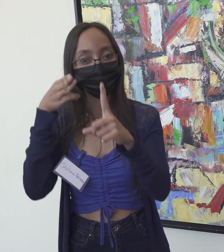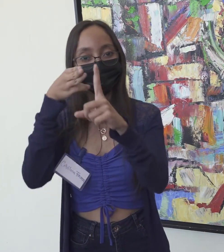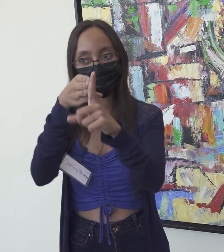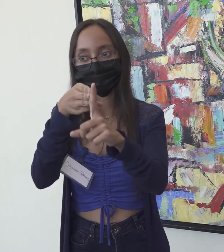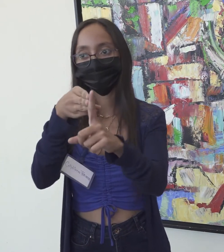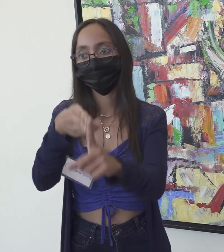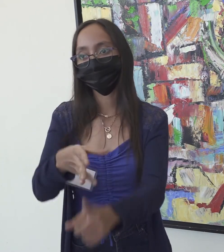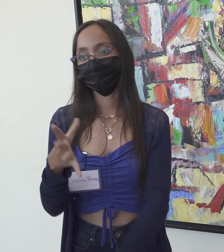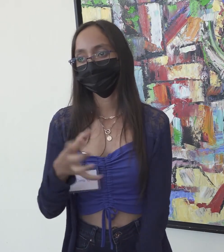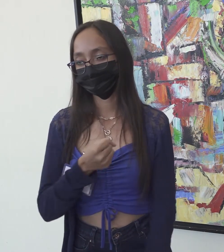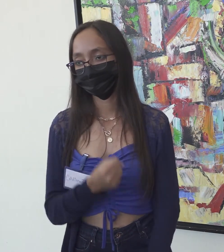es la misión y la meta.